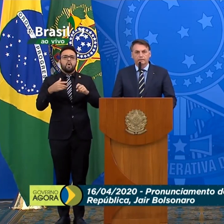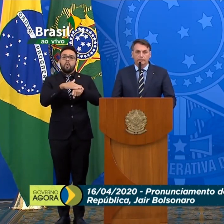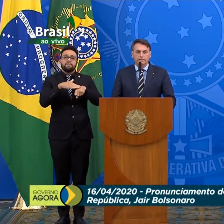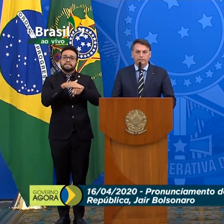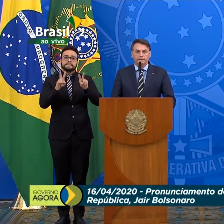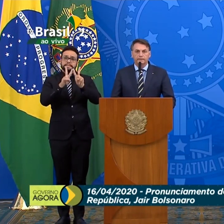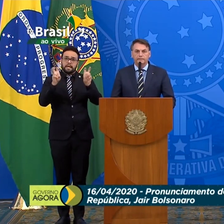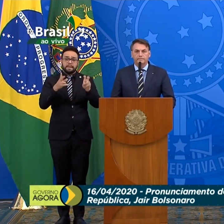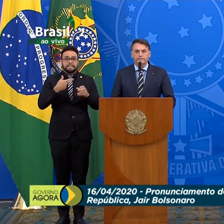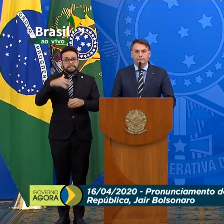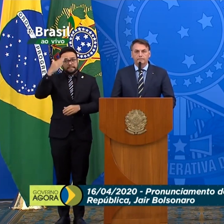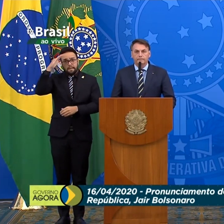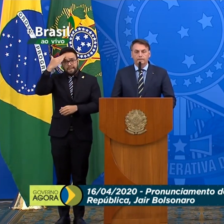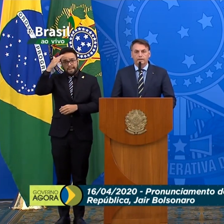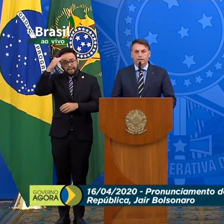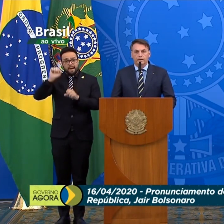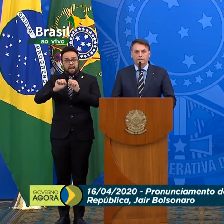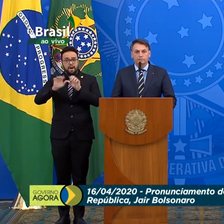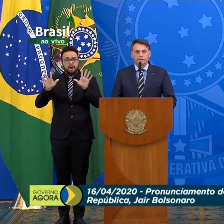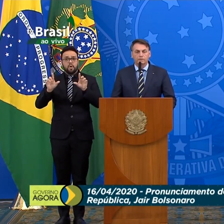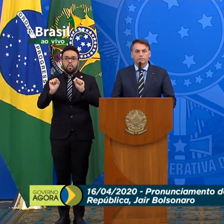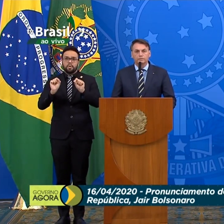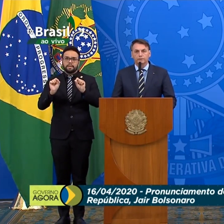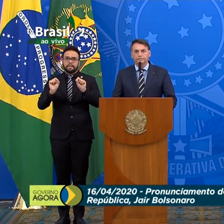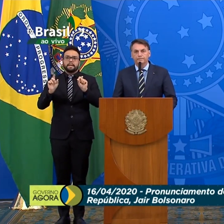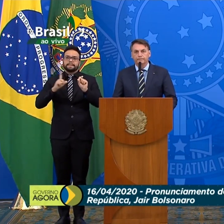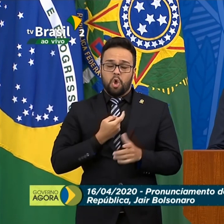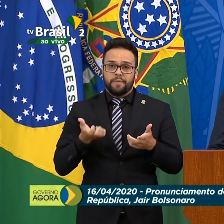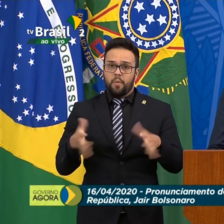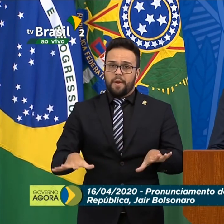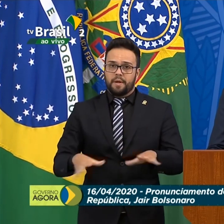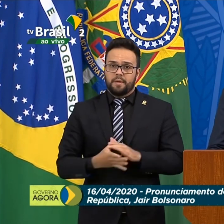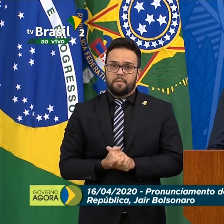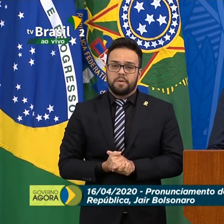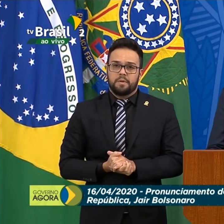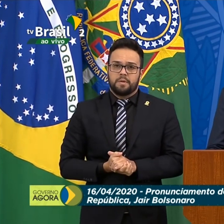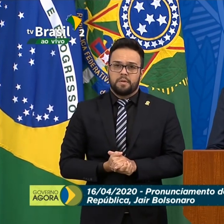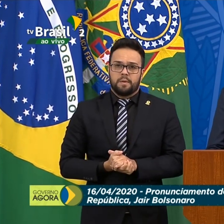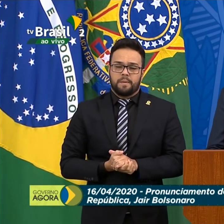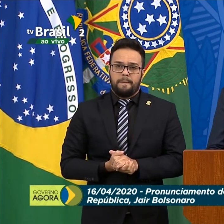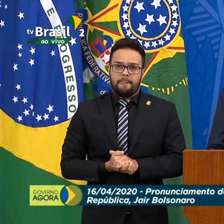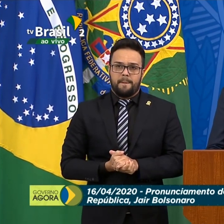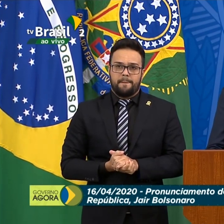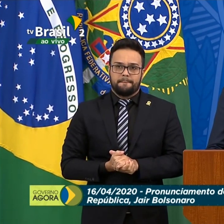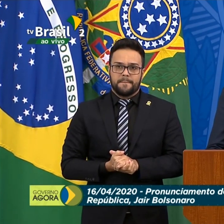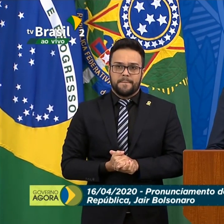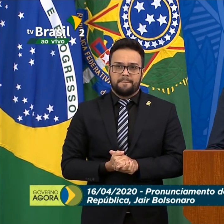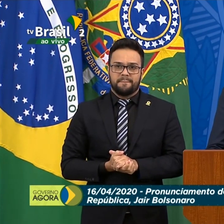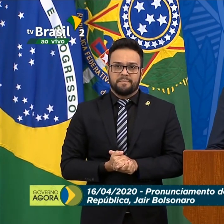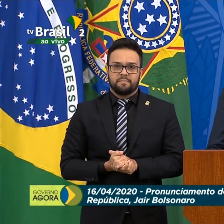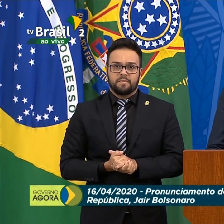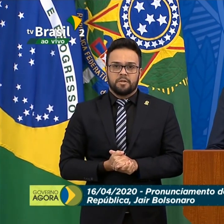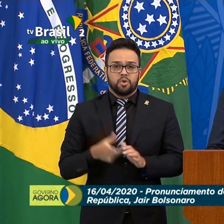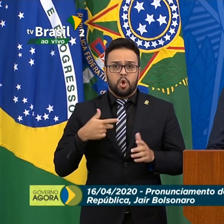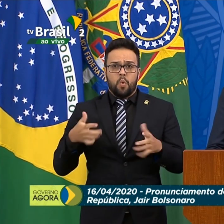O Brasil assiste à segunda mudança da chefia do Ministério da Saúde em menos de um mês, em meio ao crescente caos provocado pela pandemia do